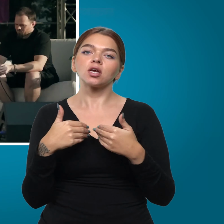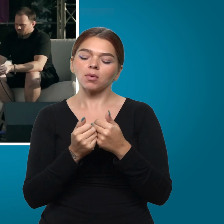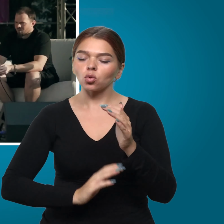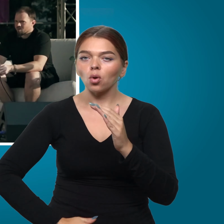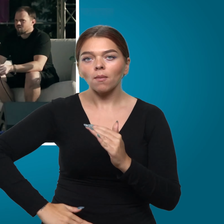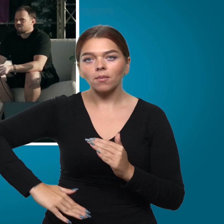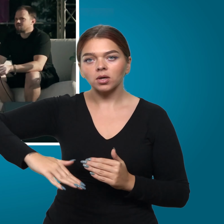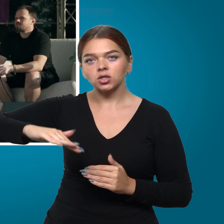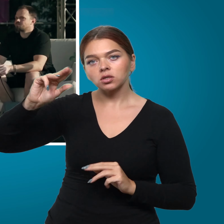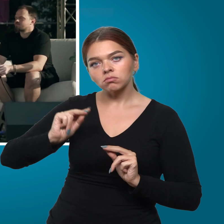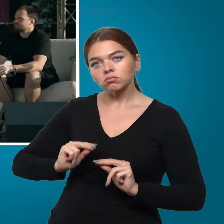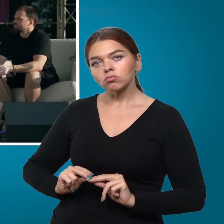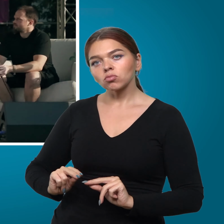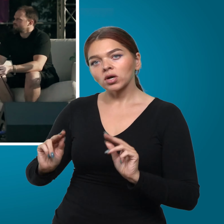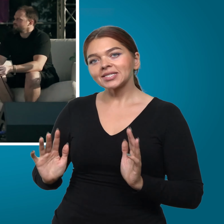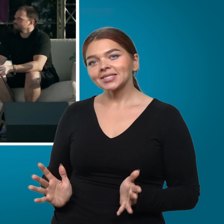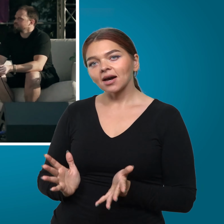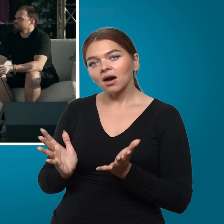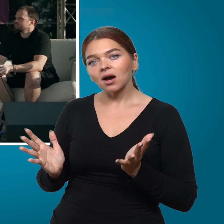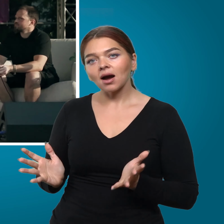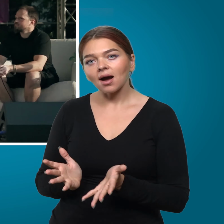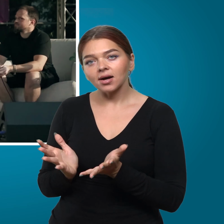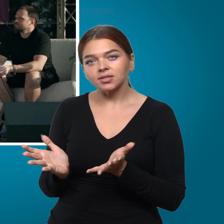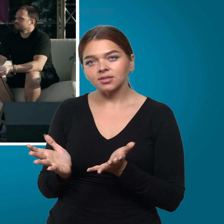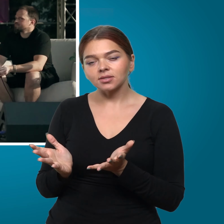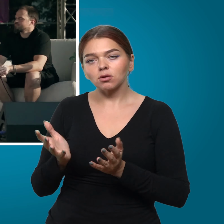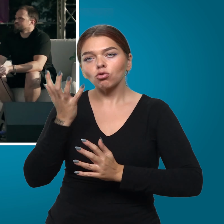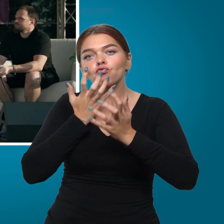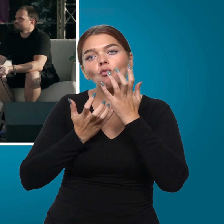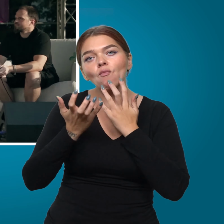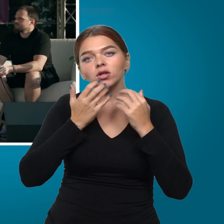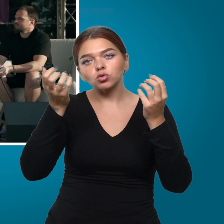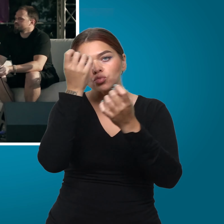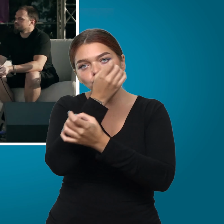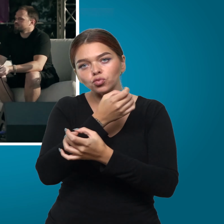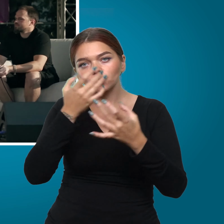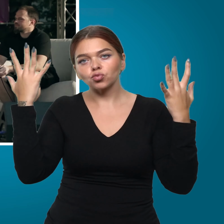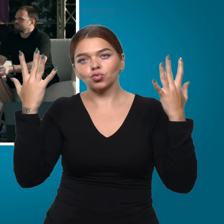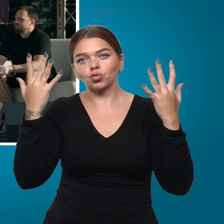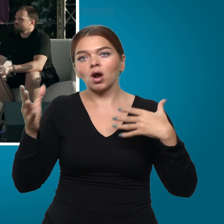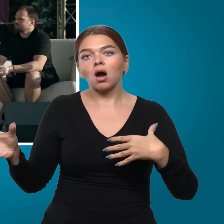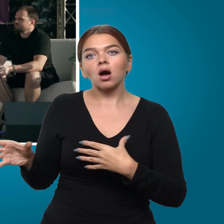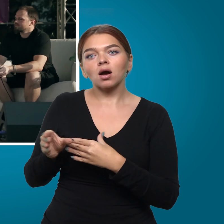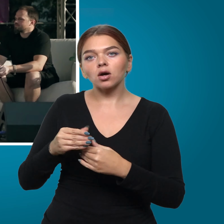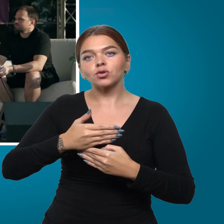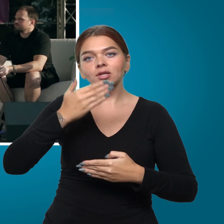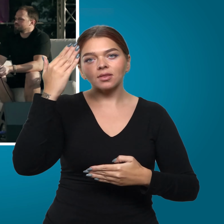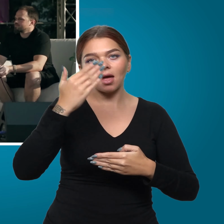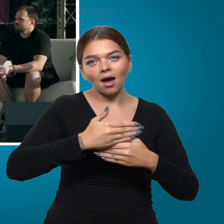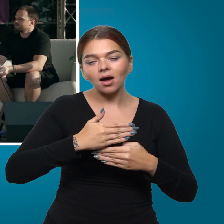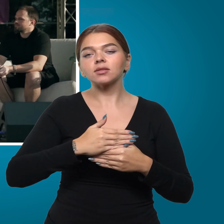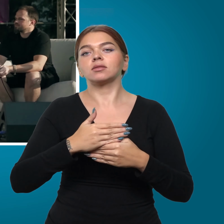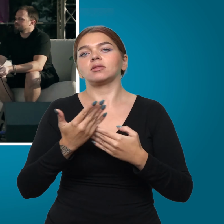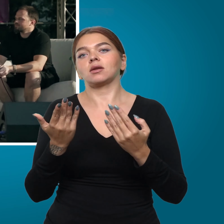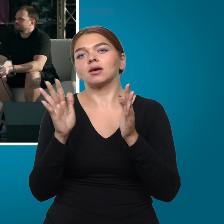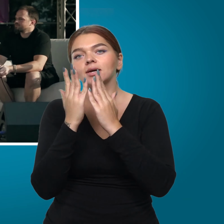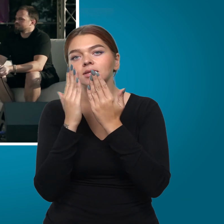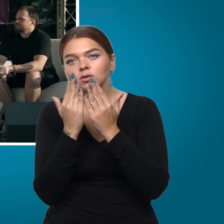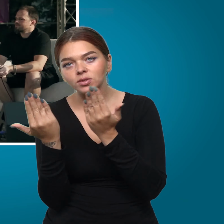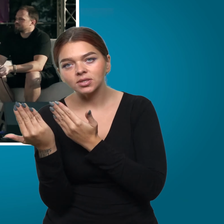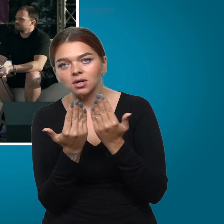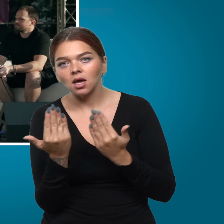teatrą, knygų skaitimas, skaitimas apskritai, kad vaikas, paauglys matytų, kad va šalia mama sėdi, skaito, o ką jam veikti?